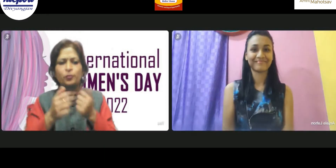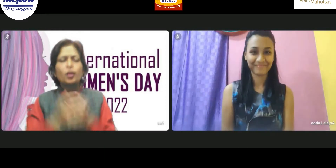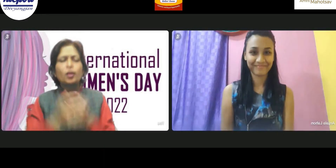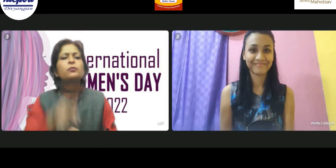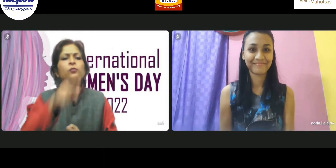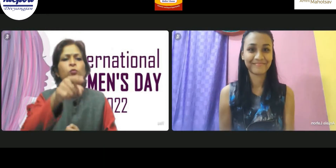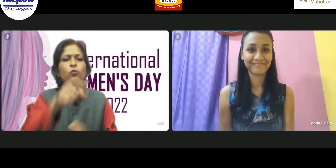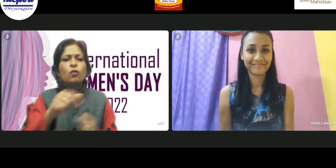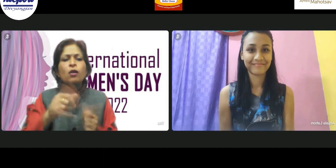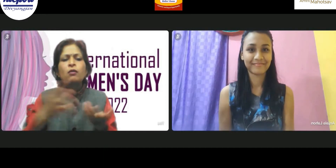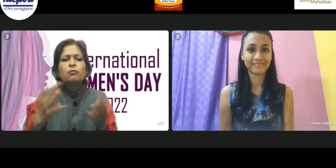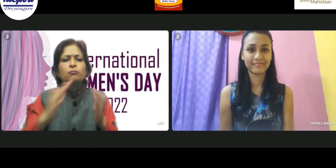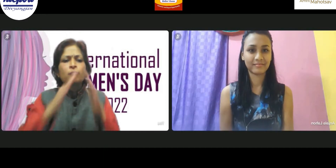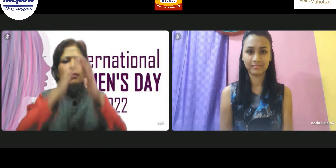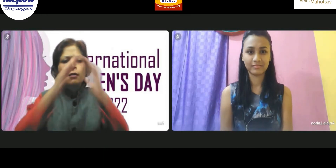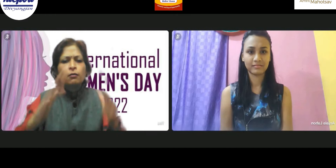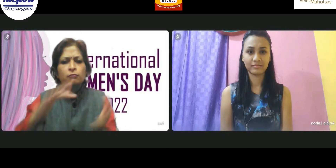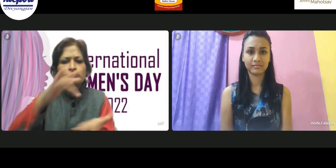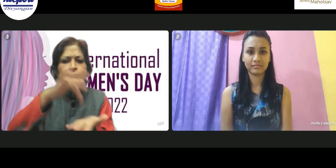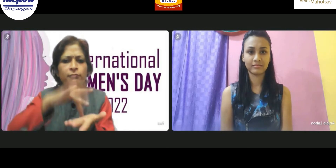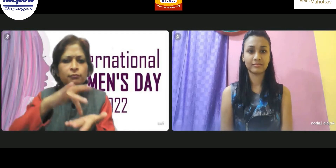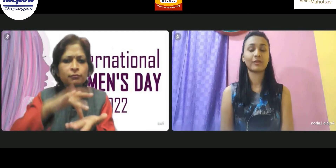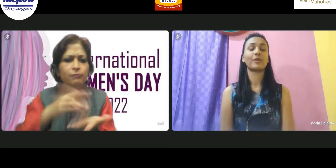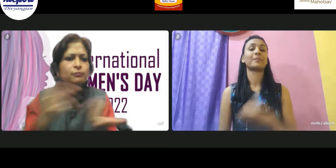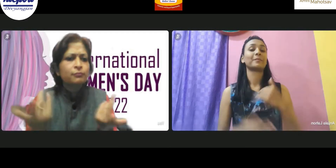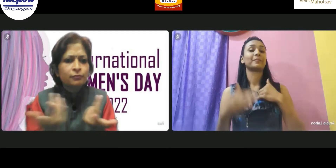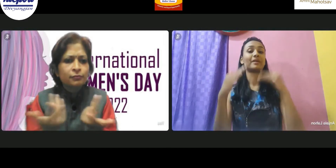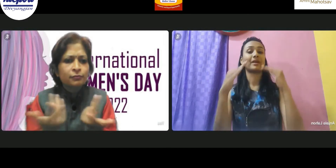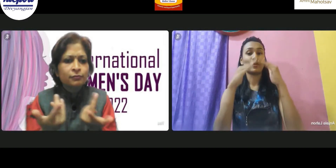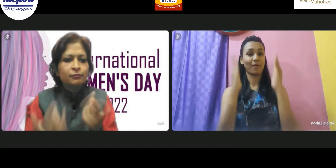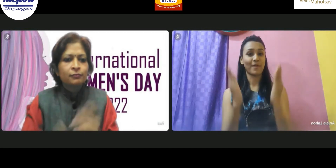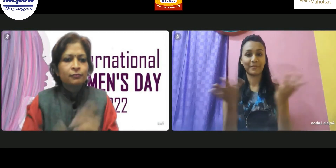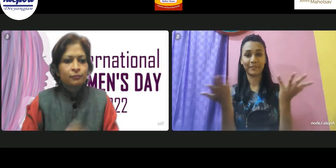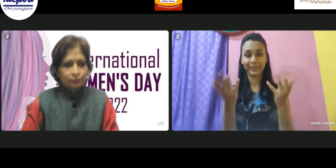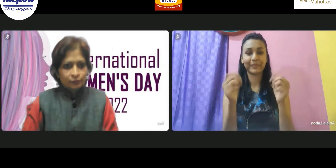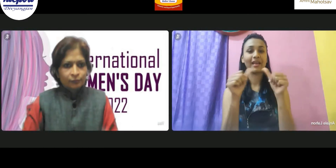वेरी गुड। एंजेला, आप कहाँ रहती हैं?